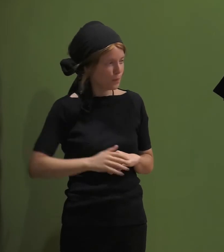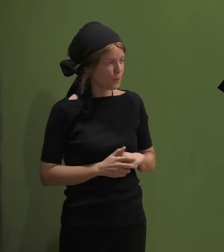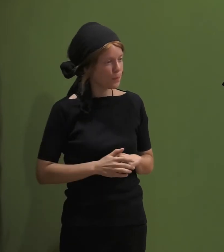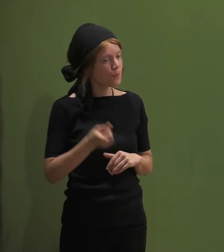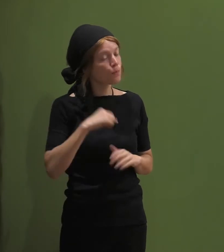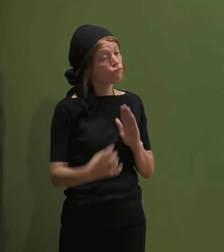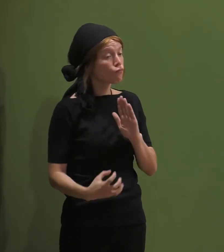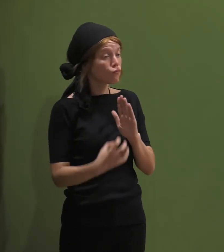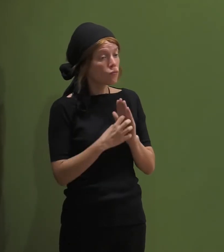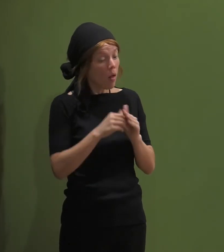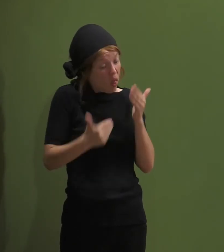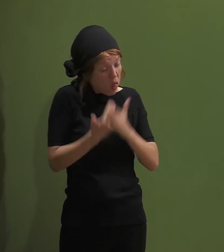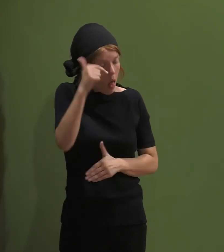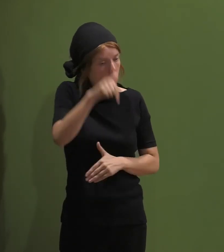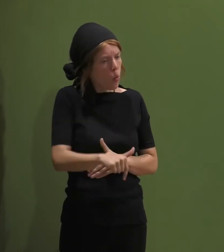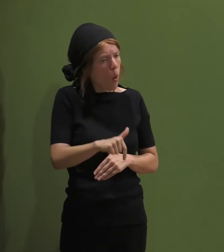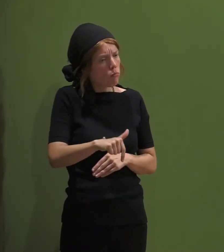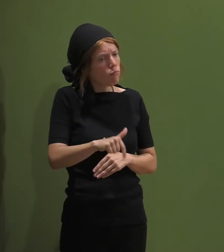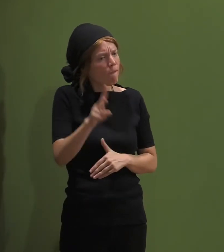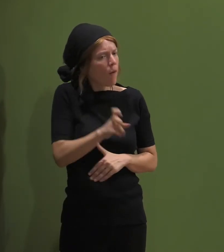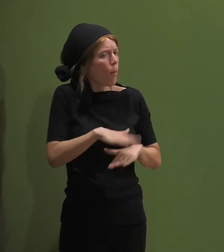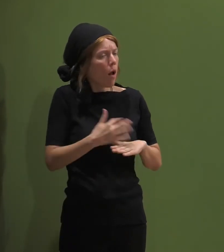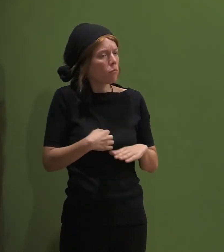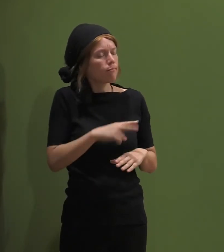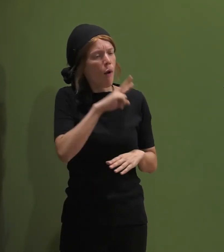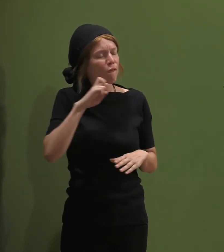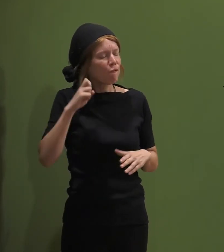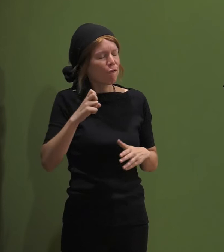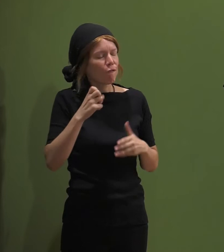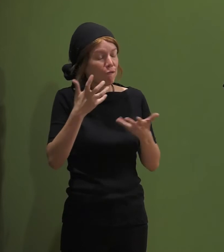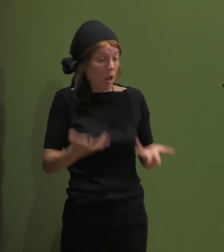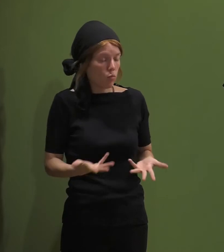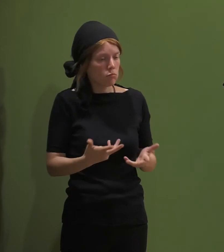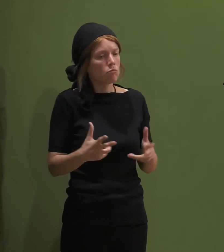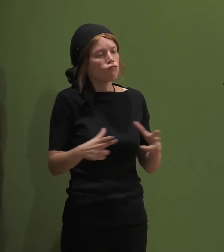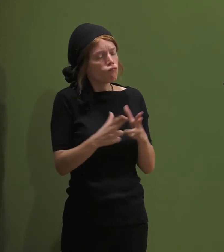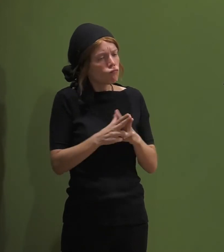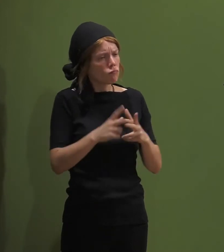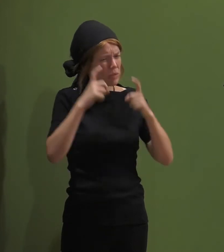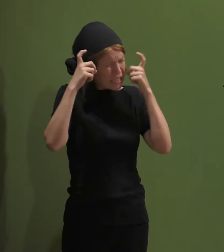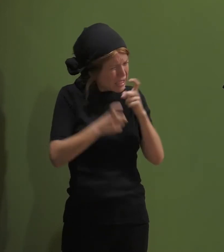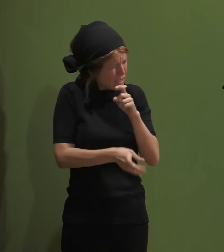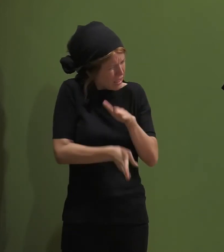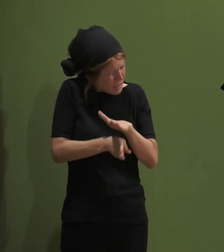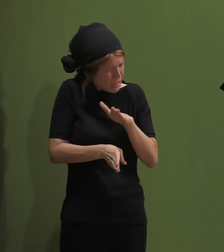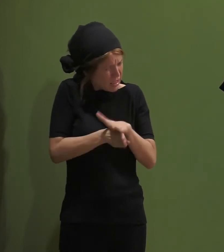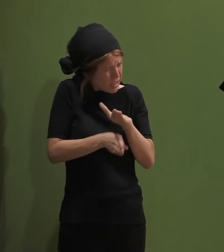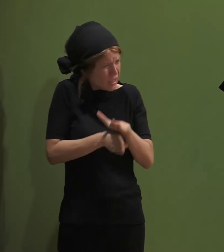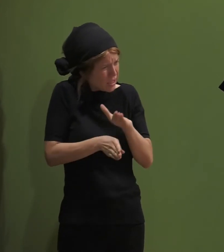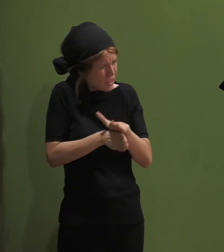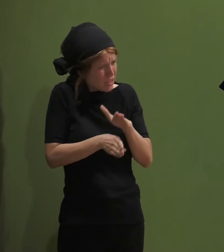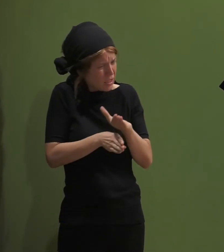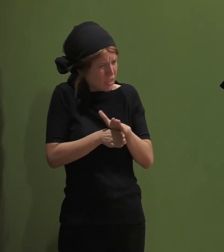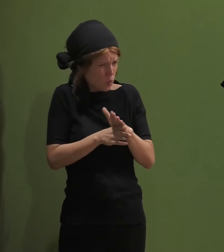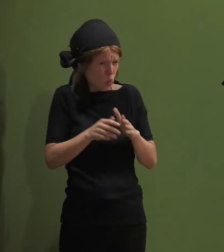La simbología del día de hoy sirve para poner en valor ante la sociedad de la perseverancia y el esfuerzo que implica la realización de una